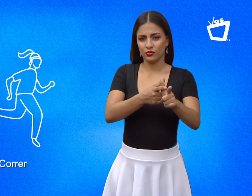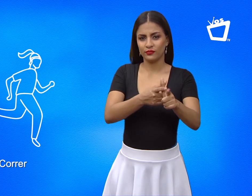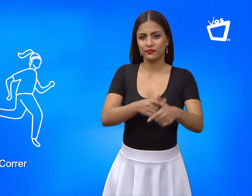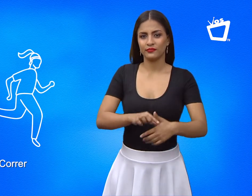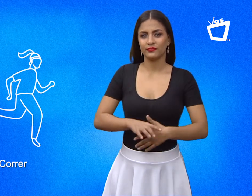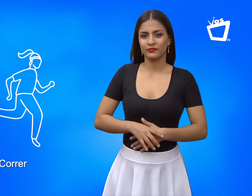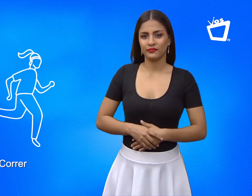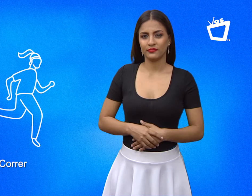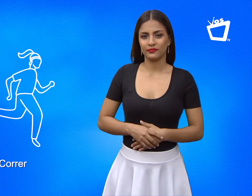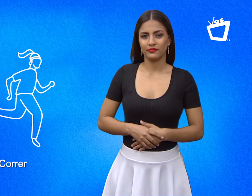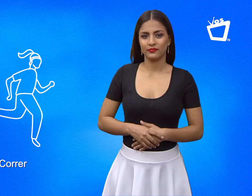Correr.